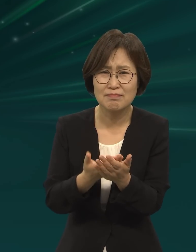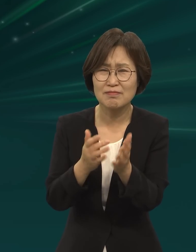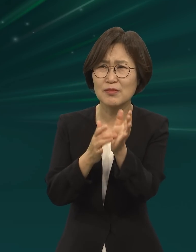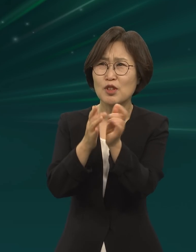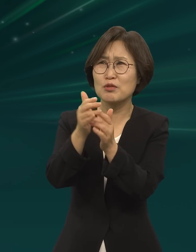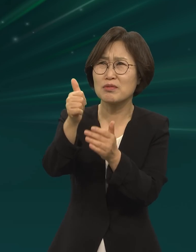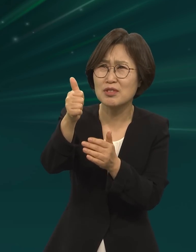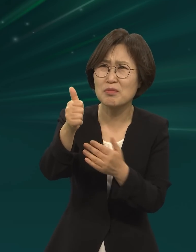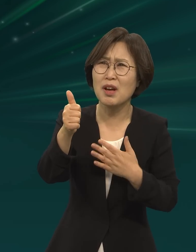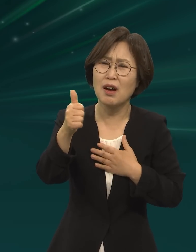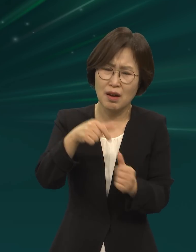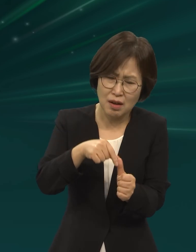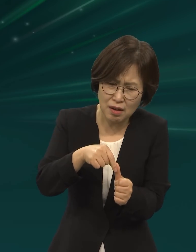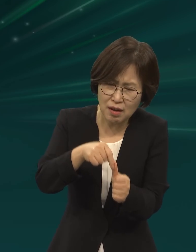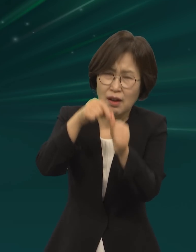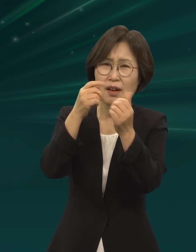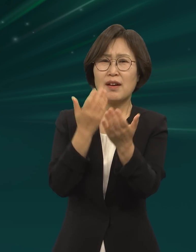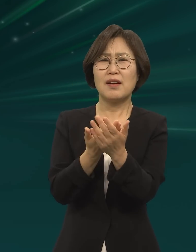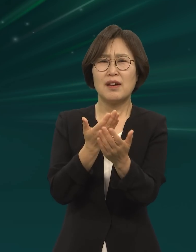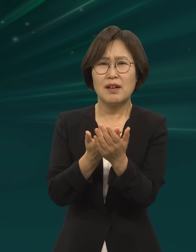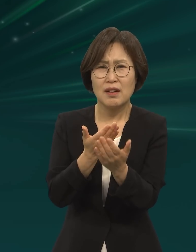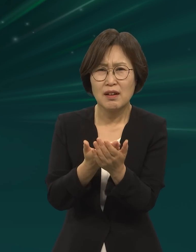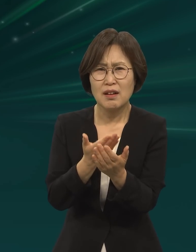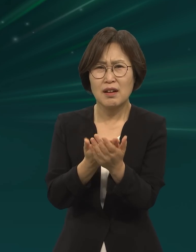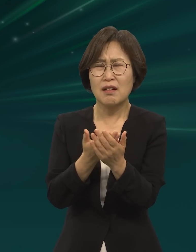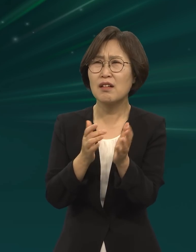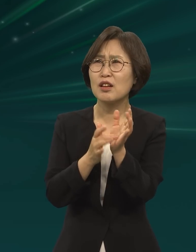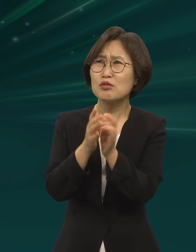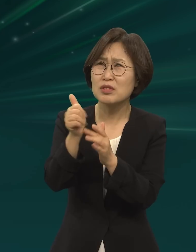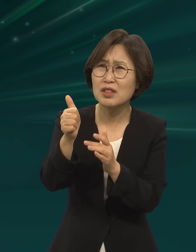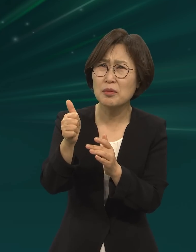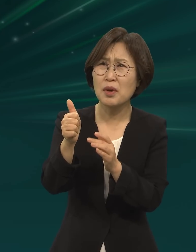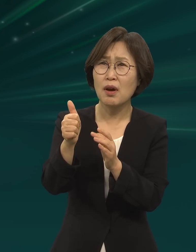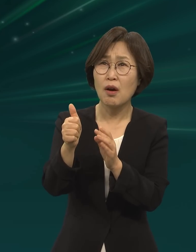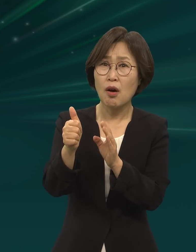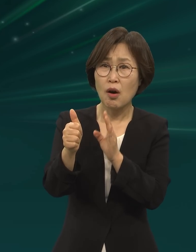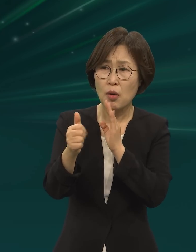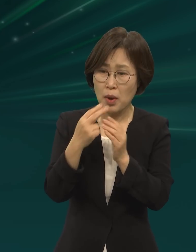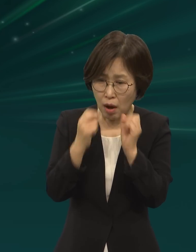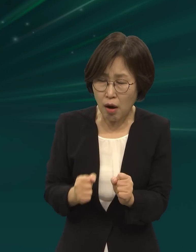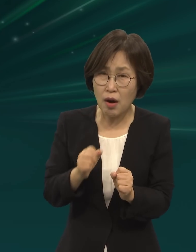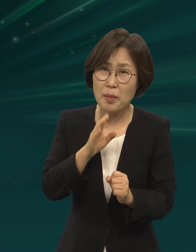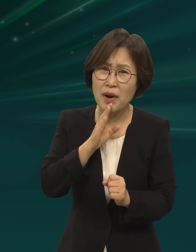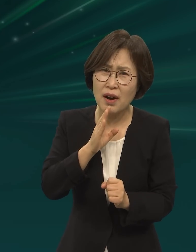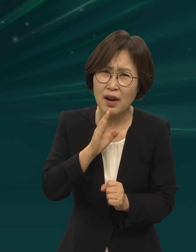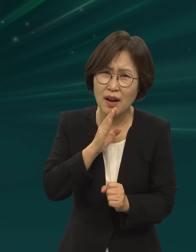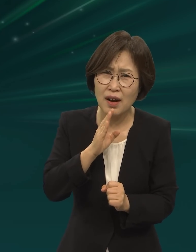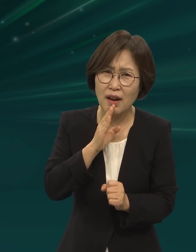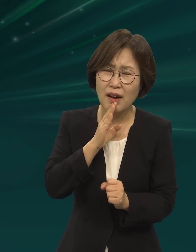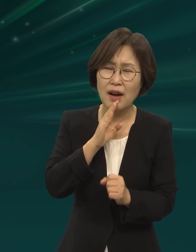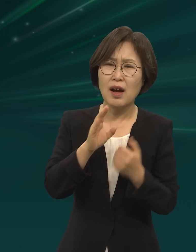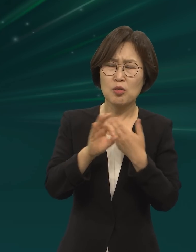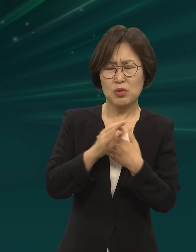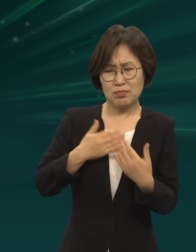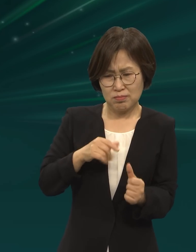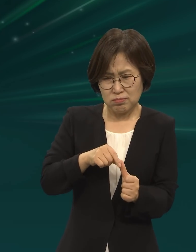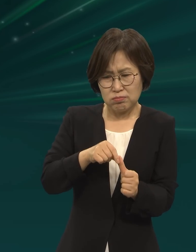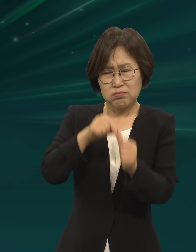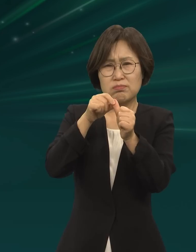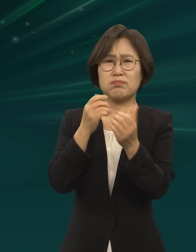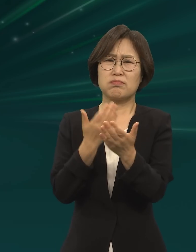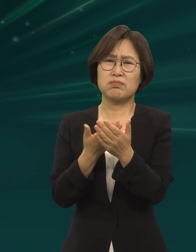예수님, 살려주세요. 예수님, 정말 당신 살아계신 주님이 있다면 이 시간